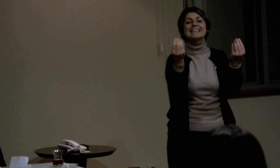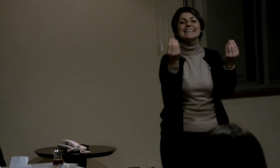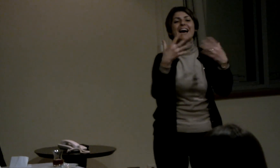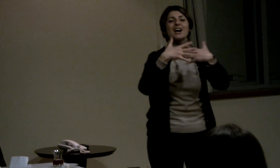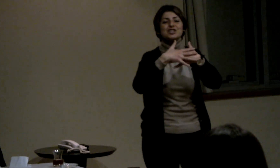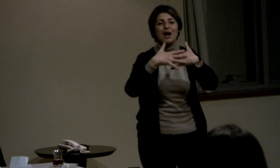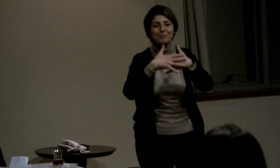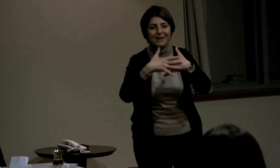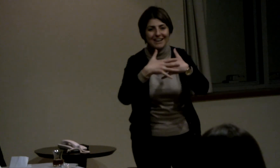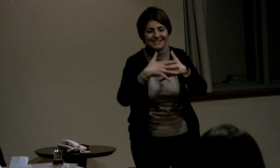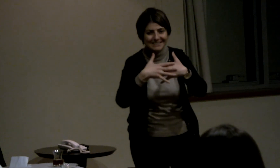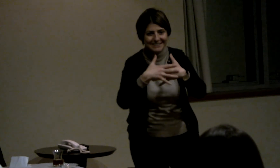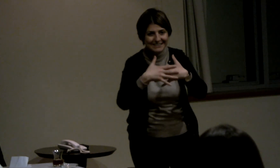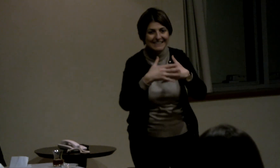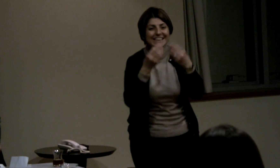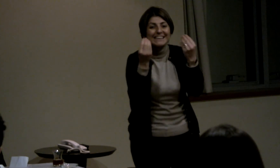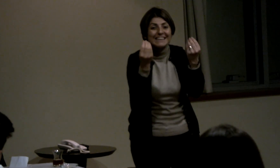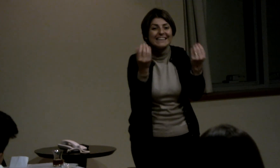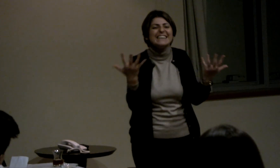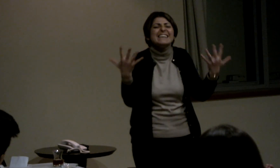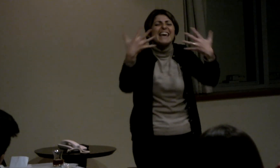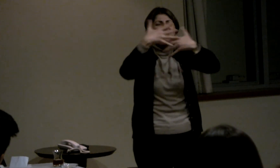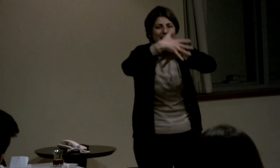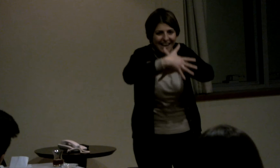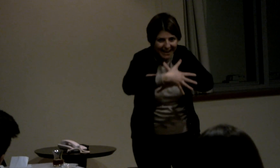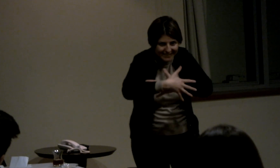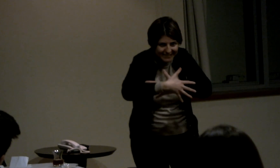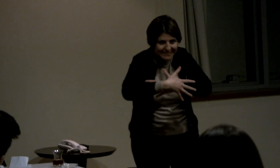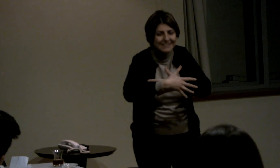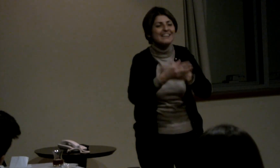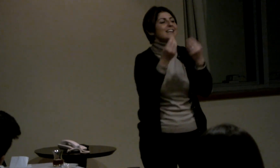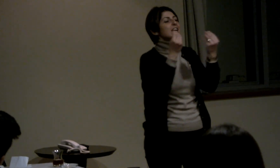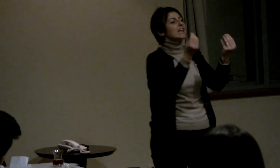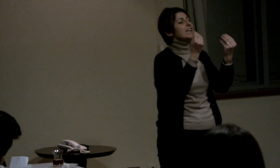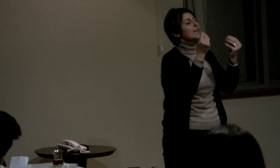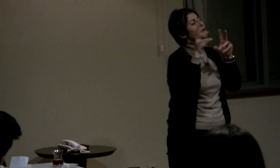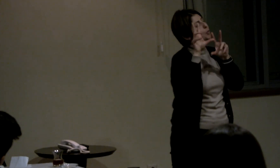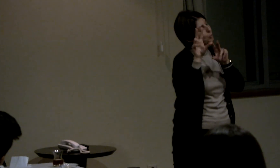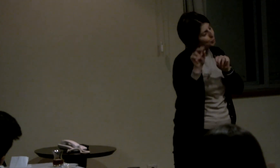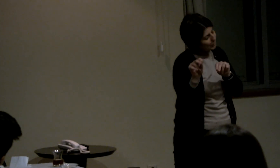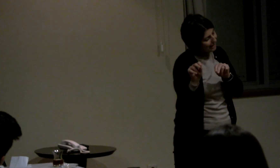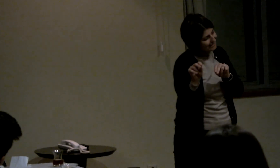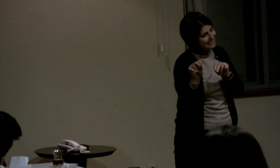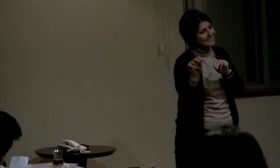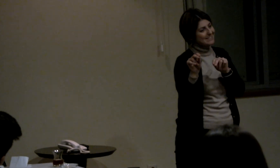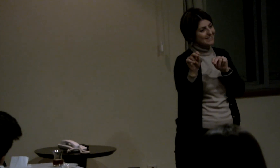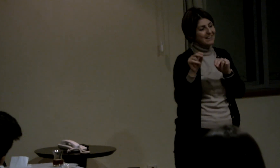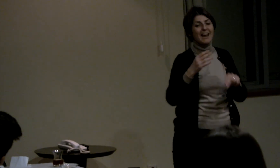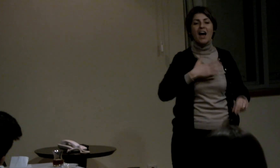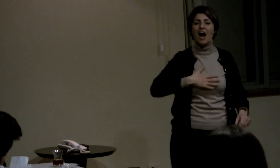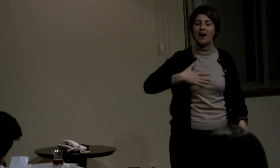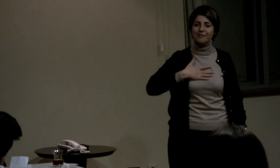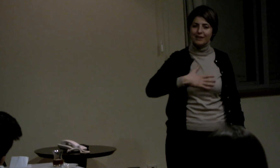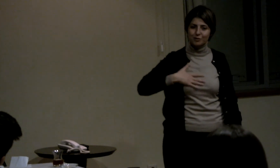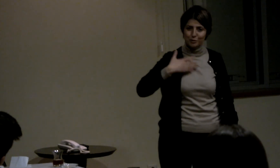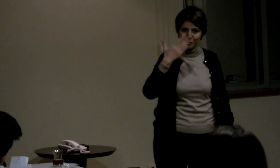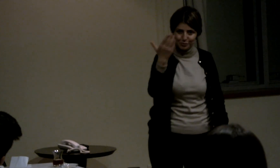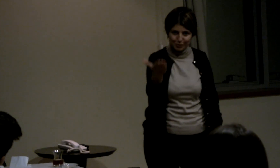İyi akşamlar. İyi geceler. İyi uykular. Afiyet olsun.